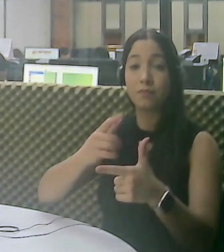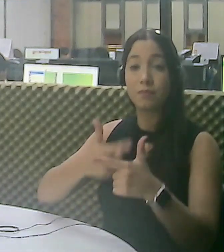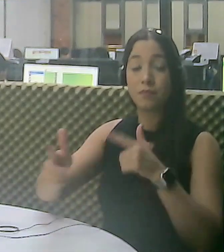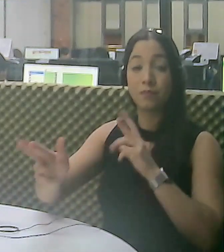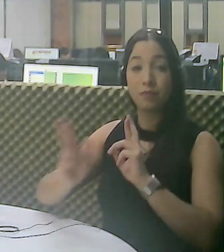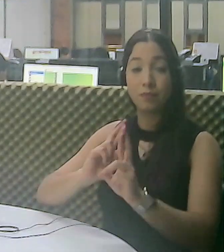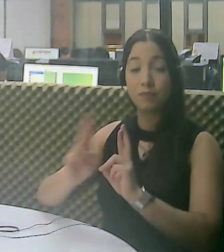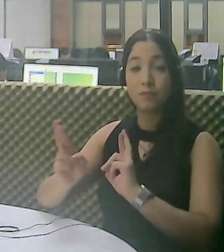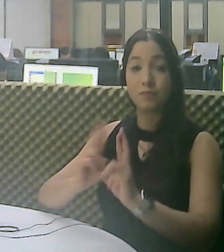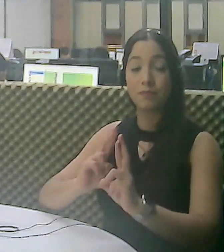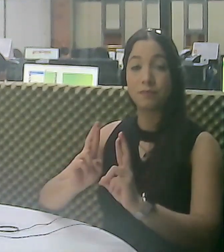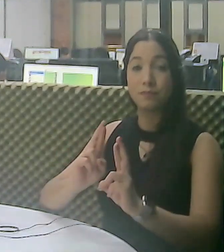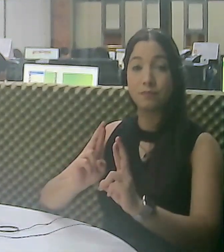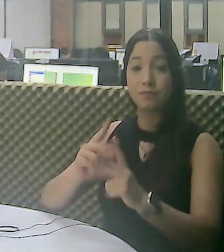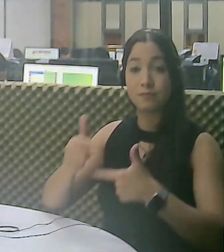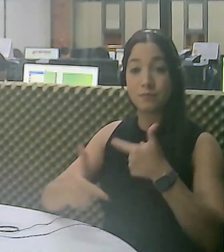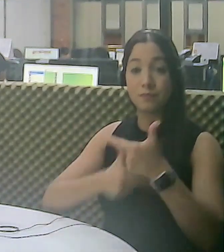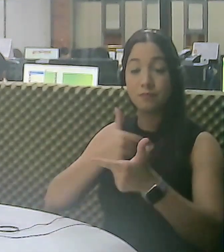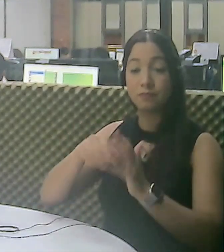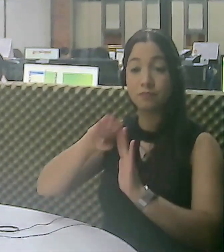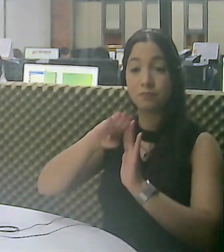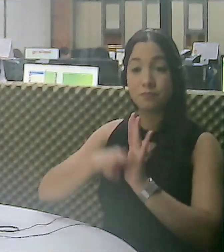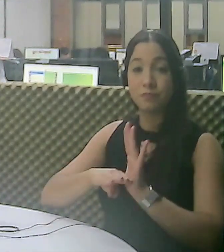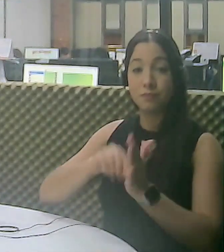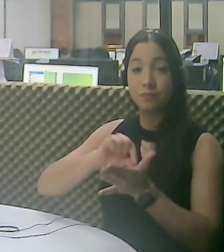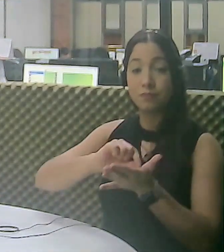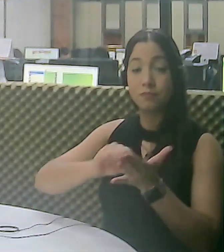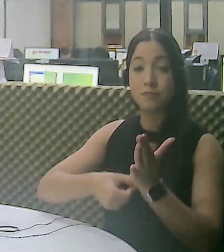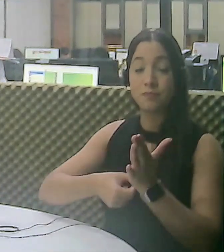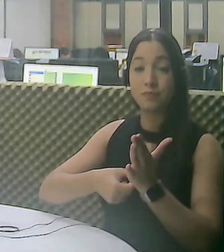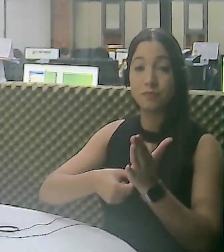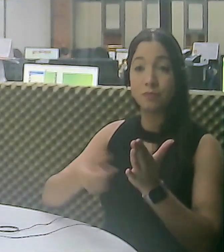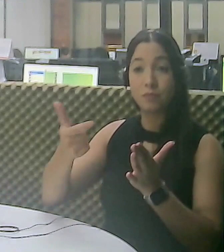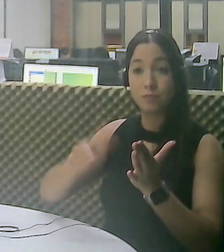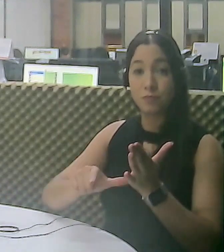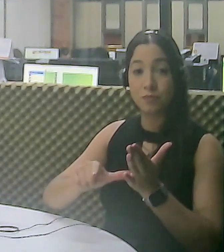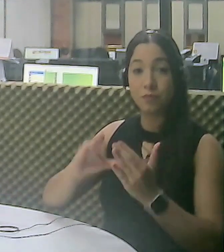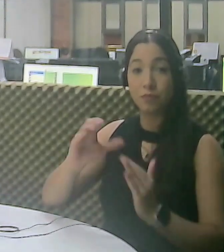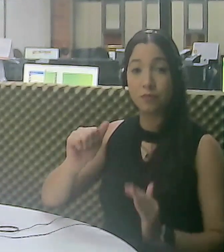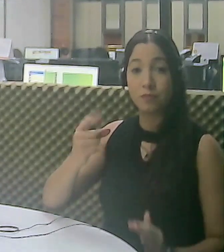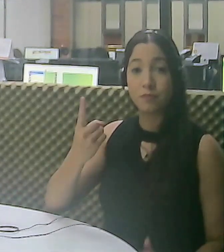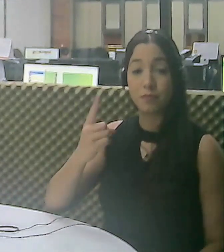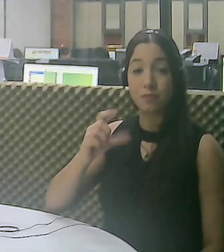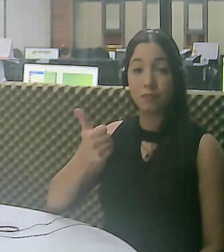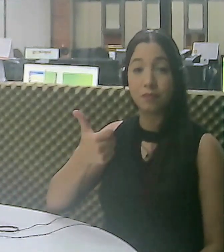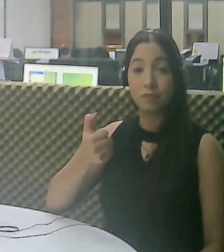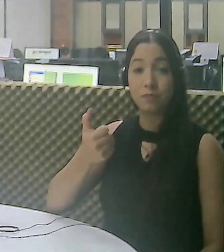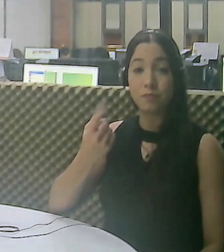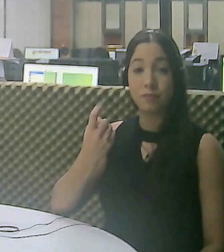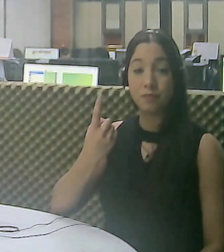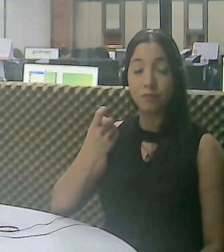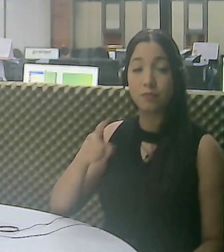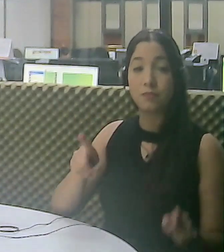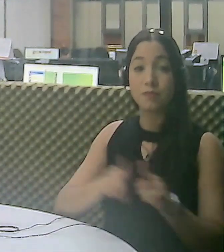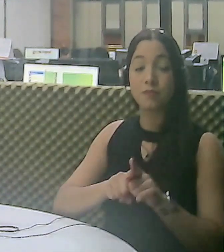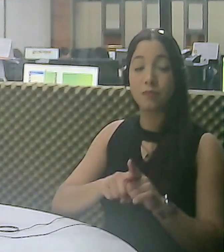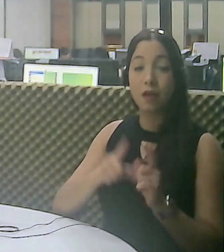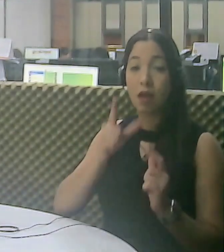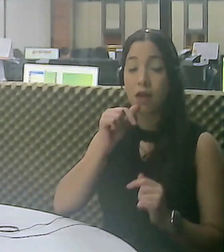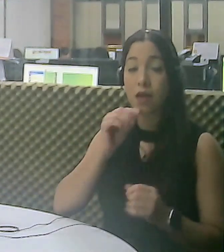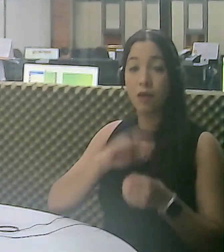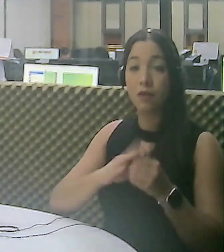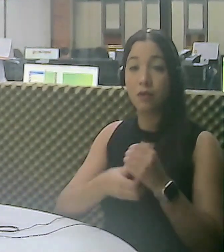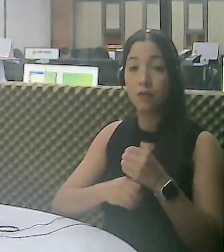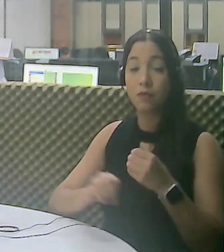solucionar demandas. Entre os serviços oferecidos, tem cadastramento e recadastramento do Cade Único e isenção da tarifa de água e esgoto